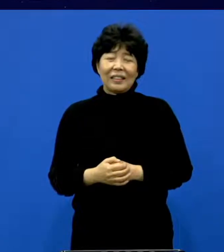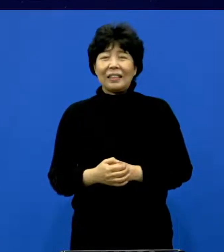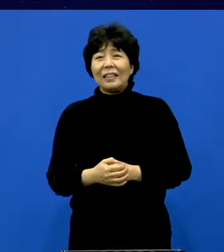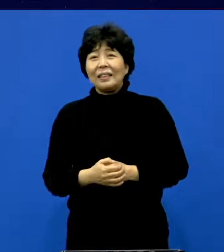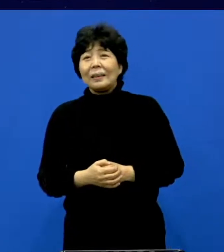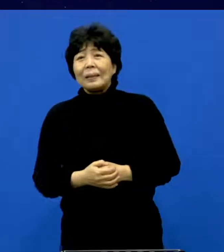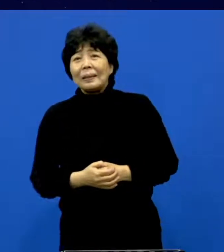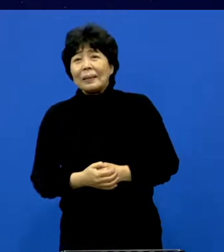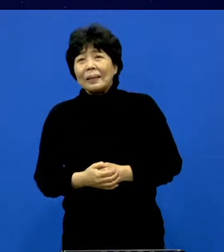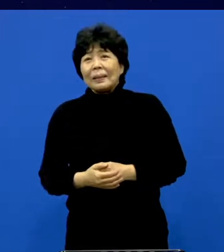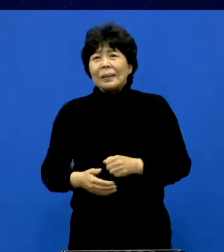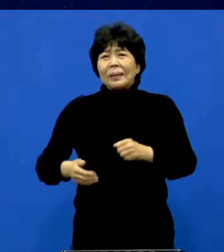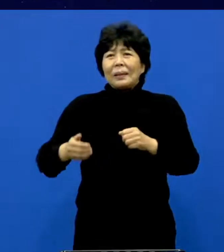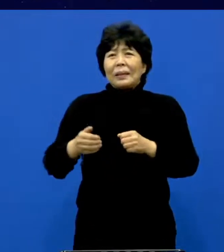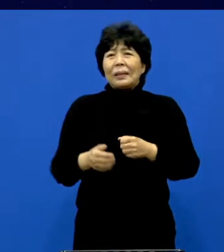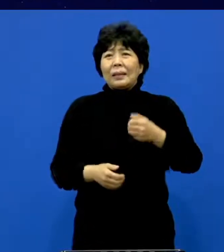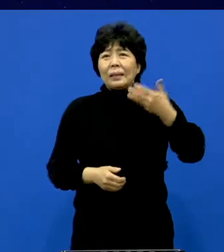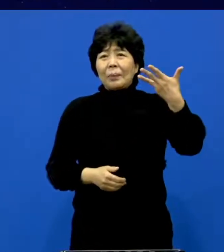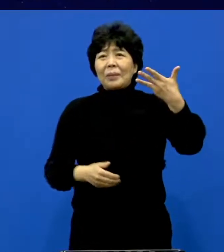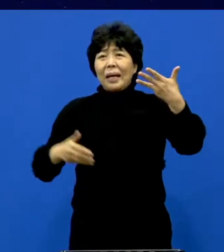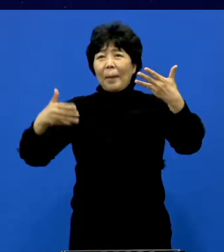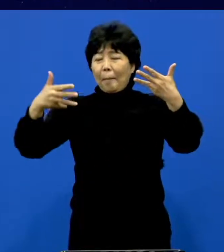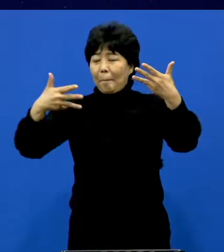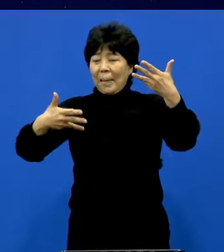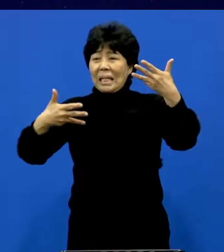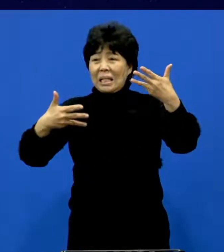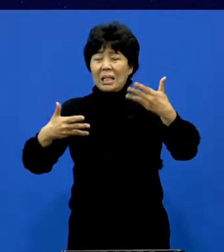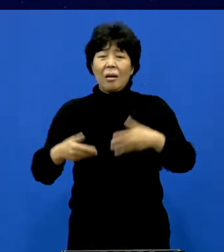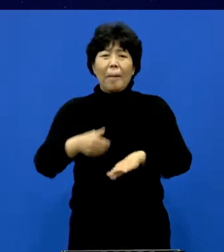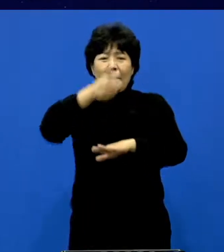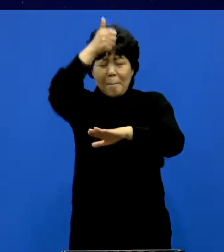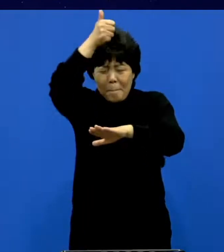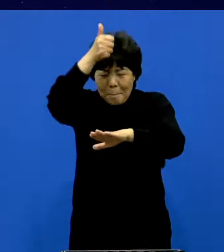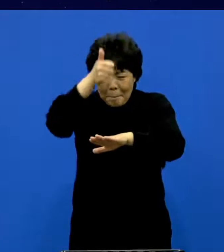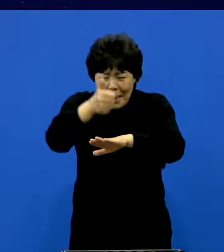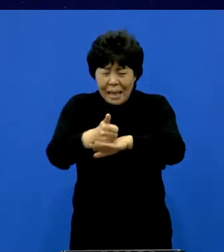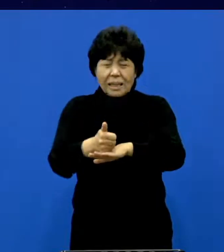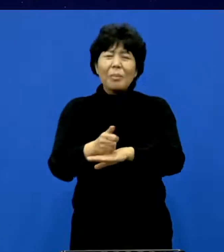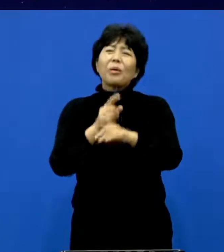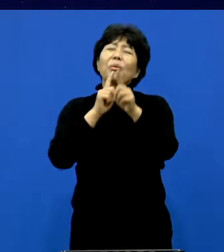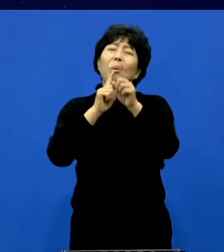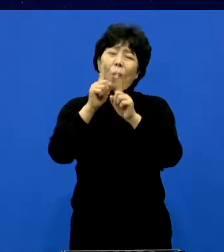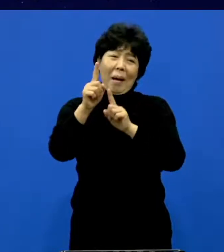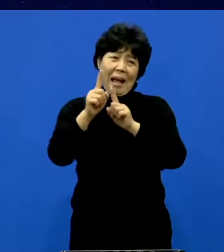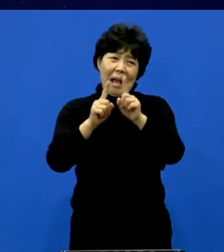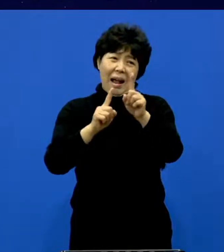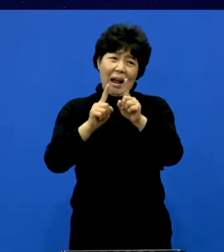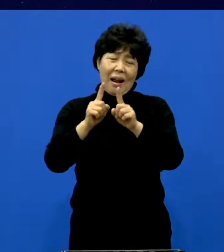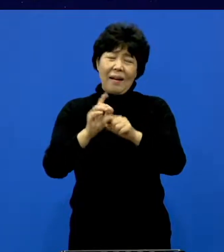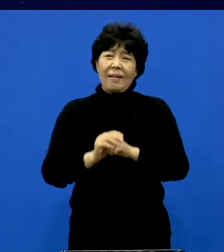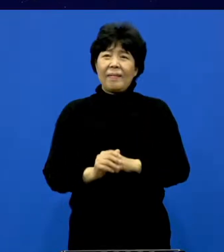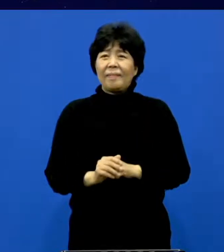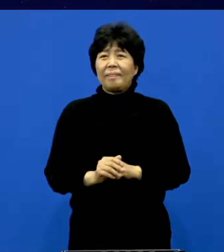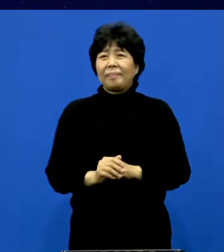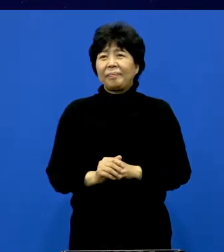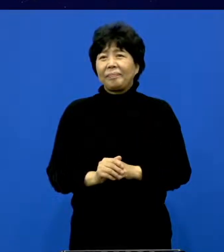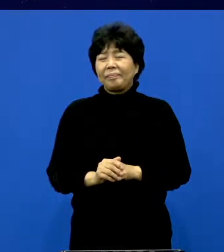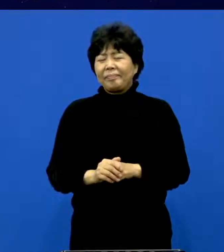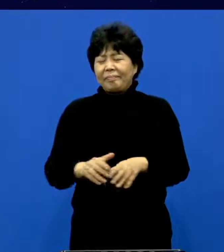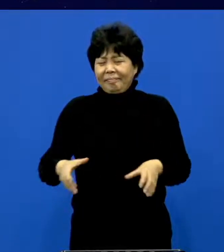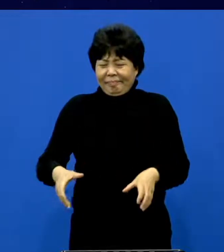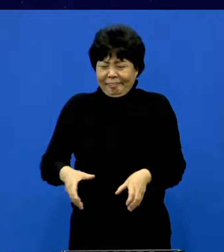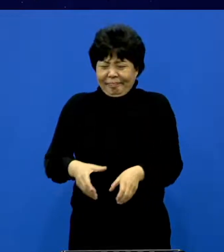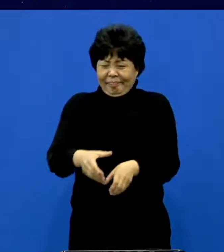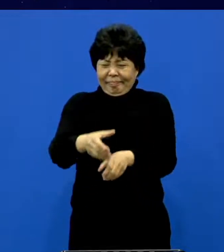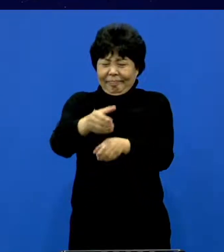8절에 마지막으로 말하노니 그랬어요. 마지막으로 말하노니 이 말은 결론이다는 말이죠. 결론이다. 이제